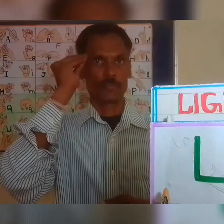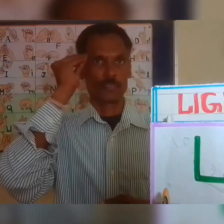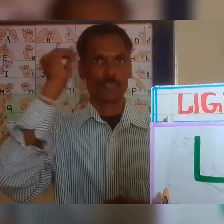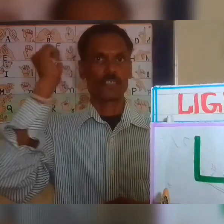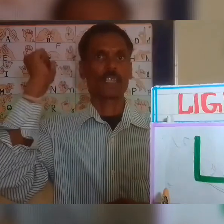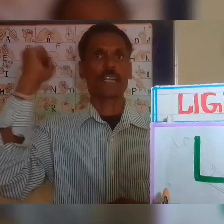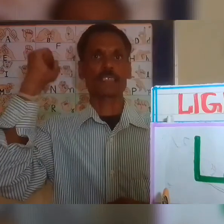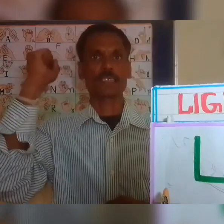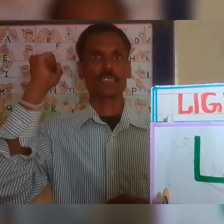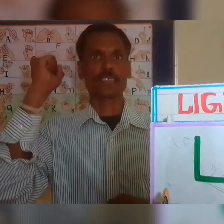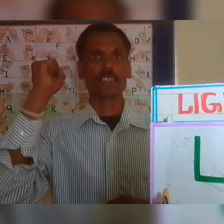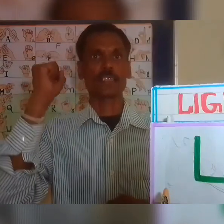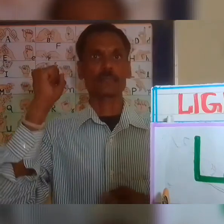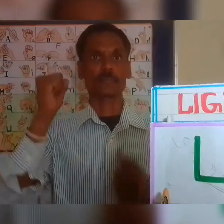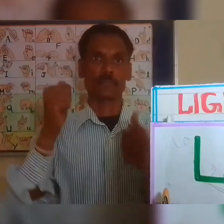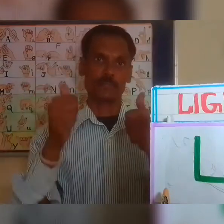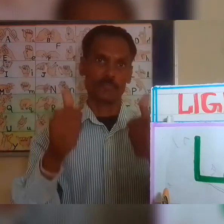I आपिए ग्यास कीजिए झाल